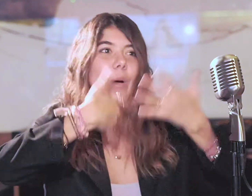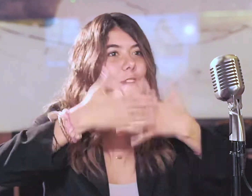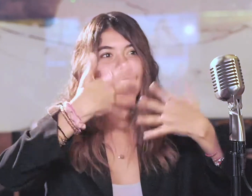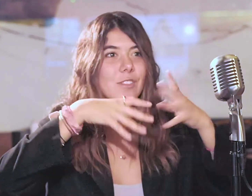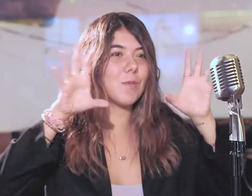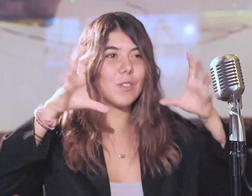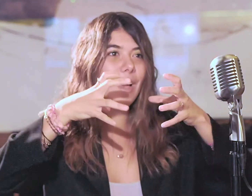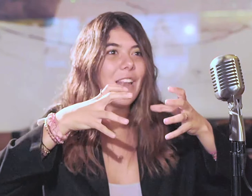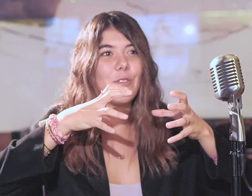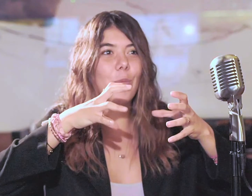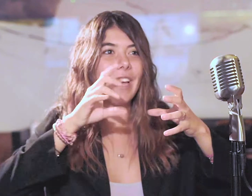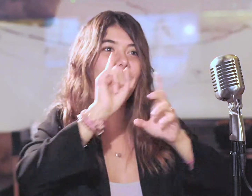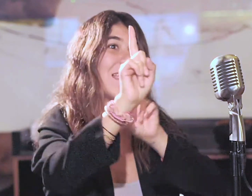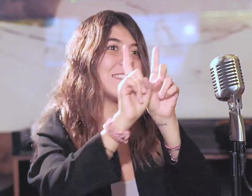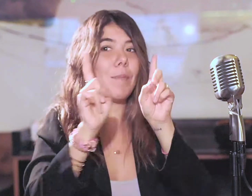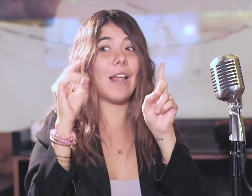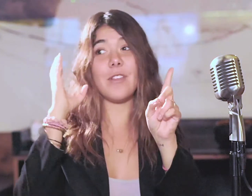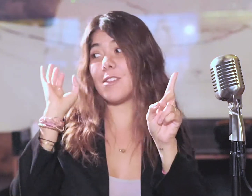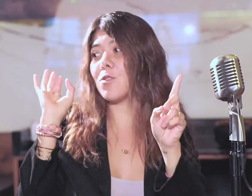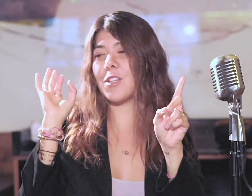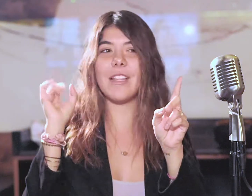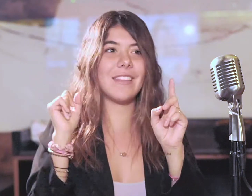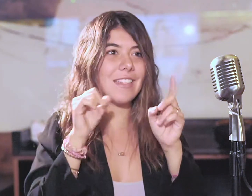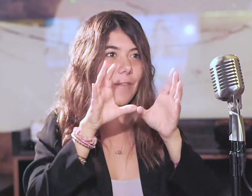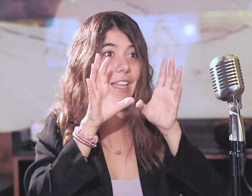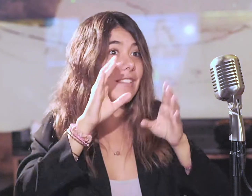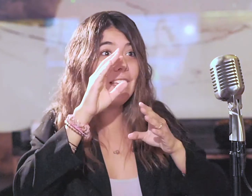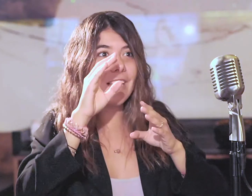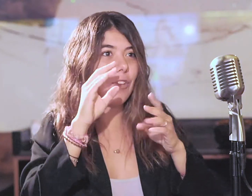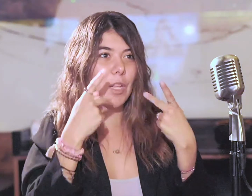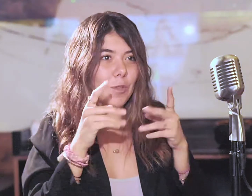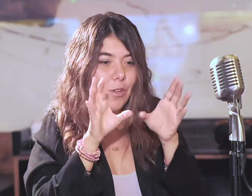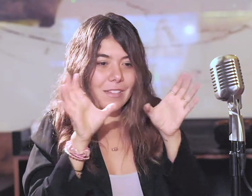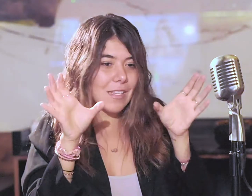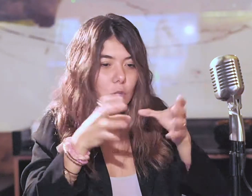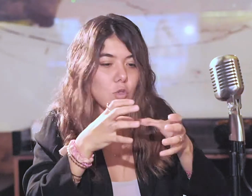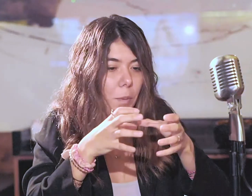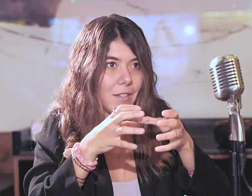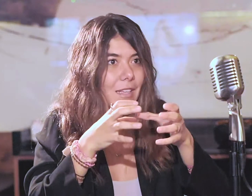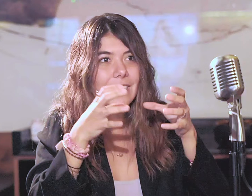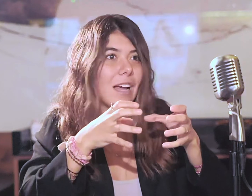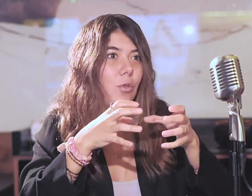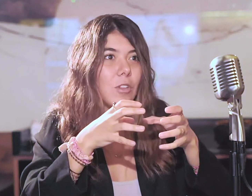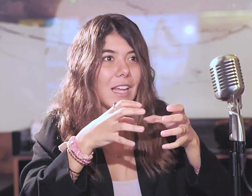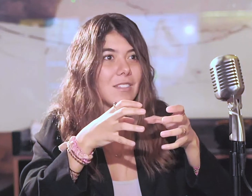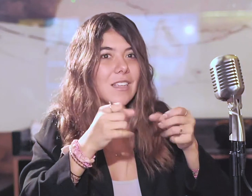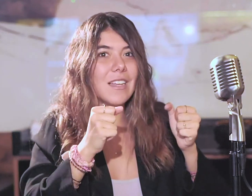al final la comunicación es visual no es como que cada quien está parado Y estás escuchando al de atrás al final es o sea las personas son súper así de que están juntas